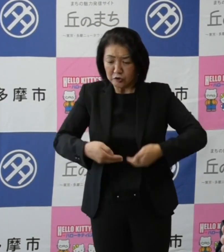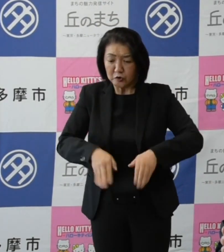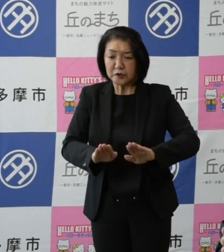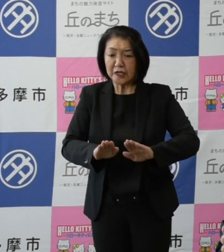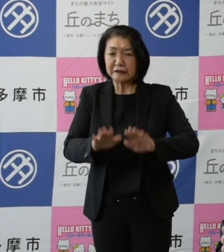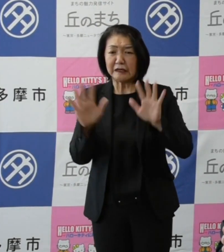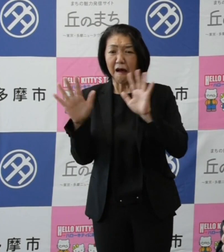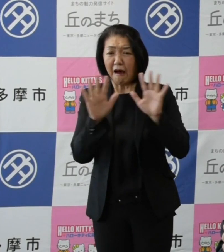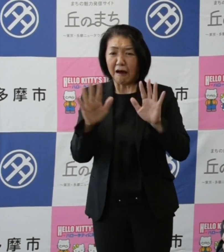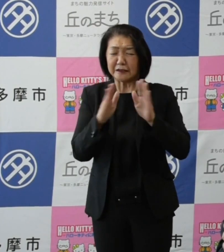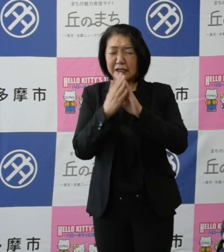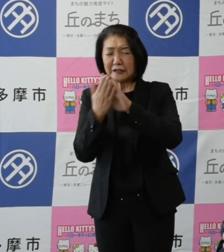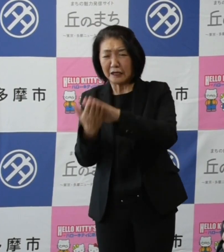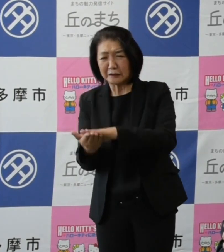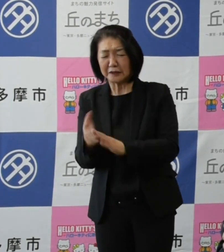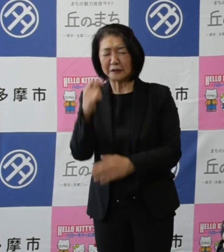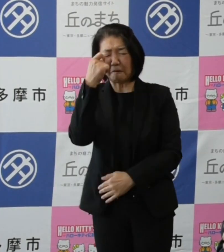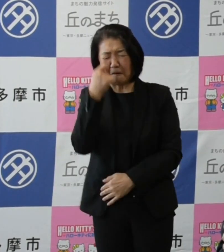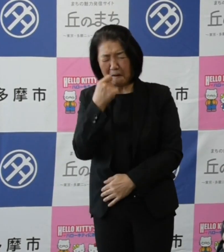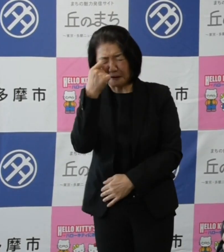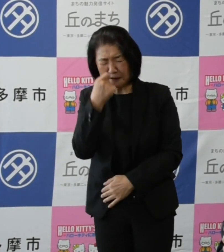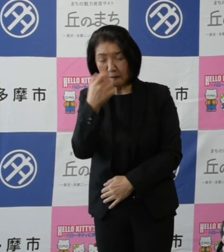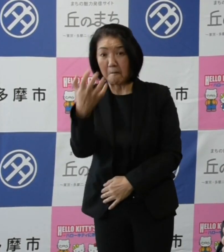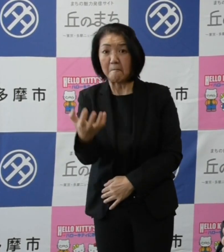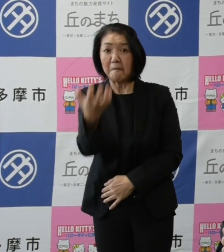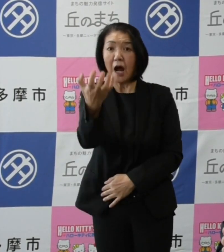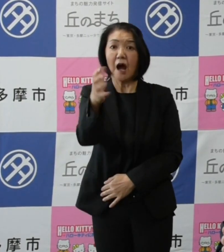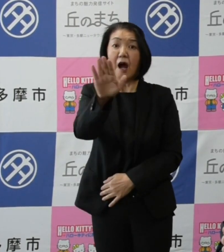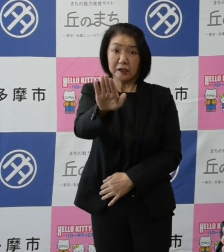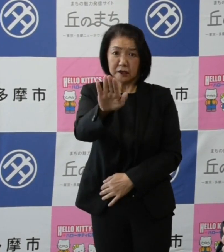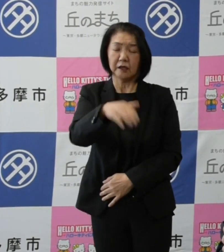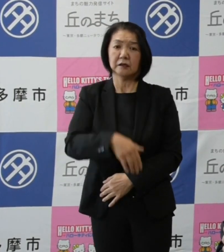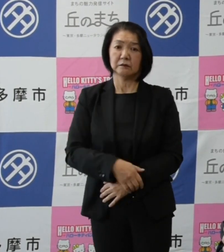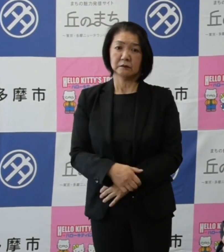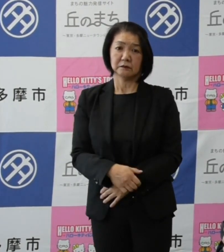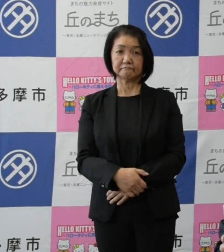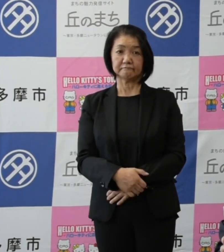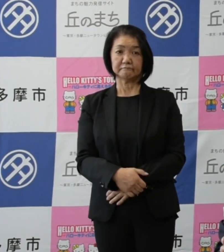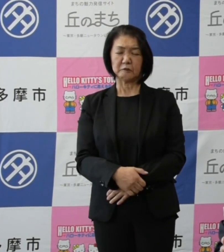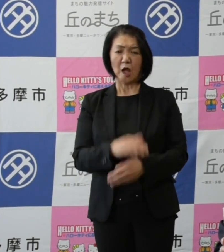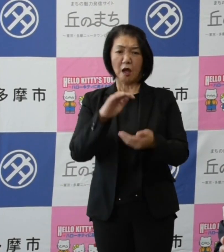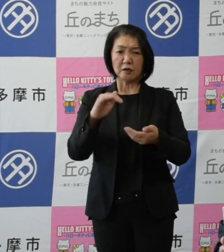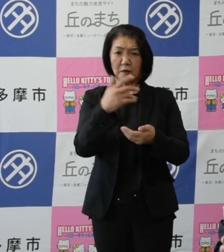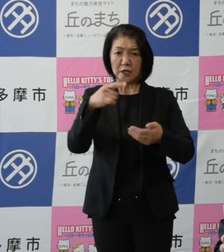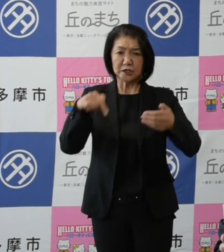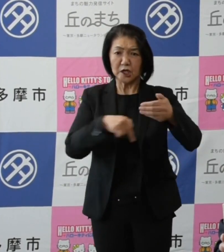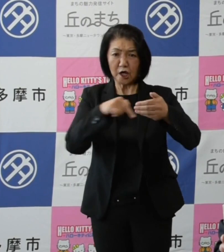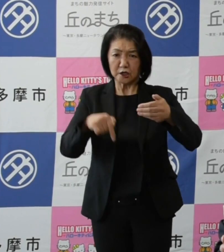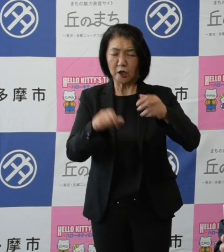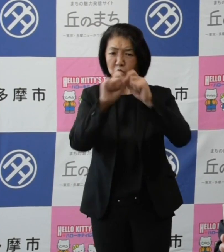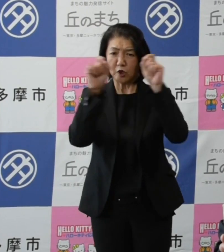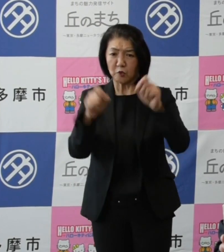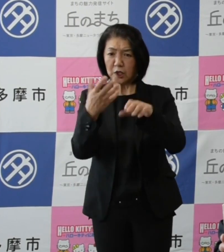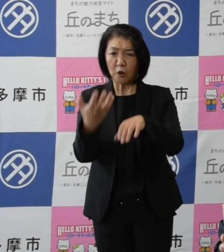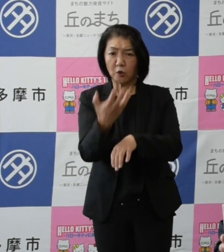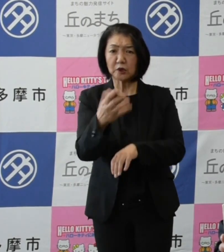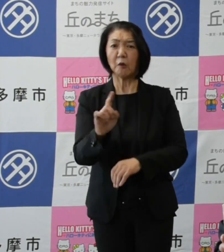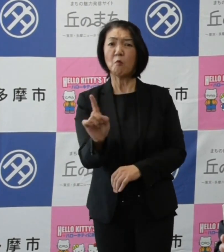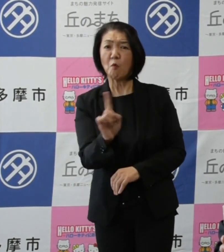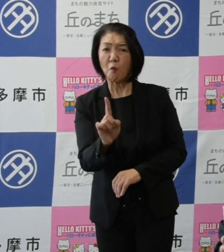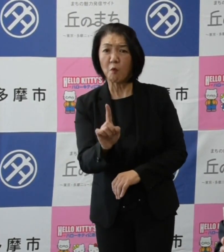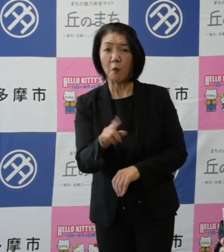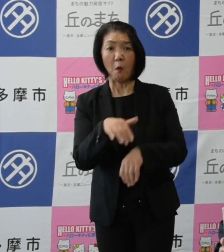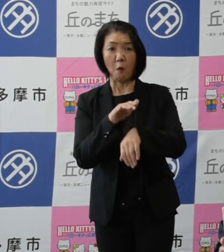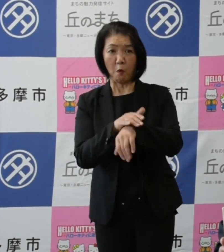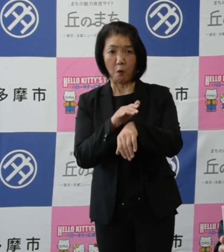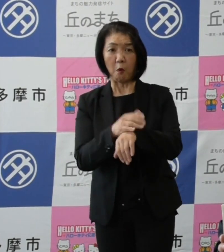奪われるという痛ましい出来事がありました。 市内でそのようなことがあっては